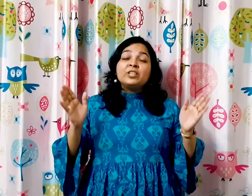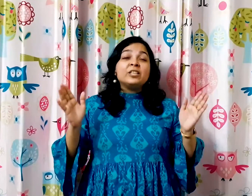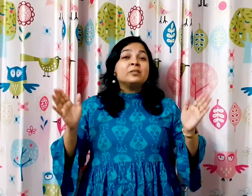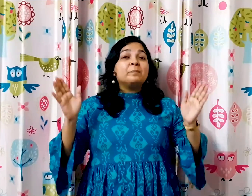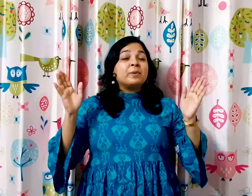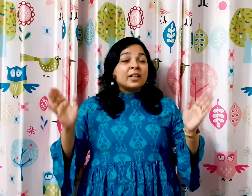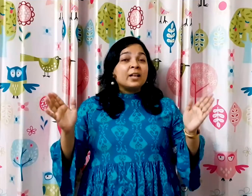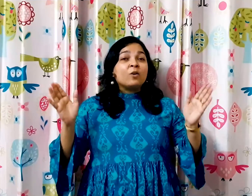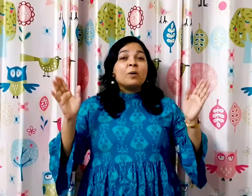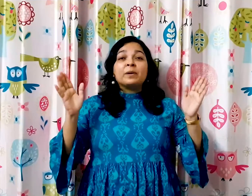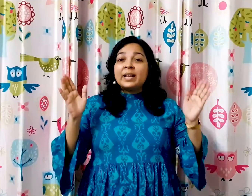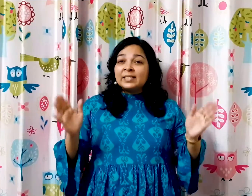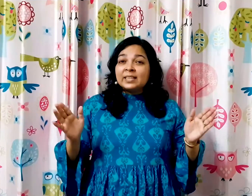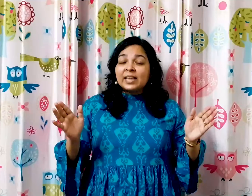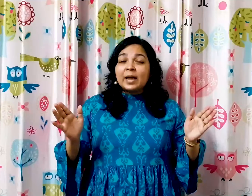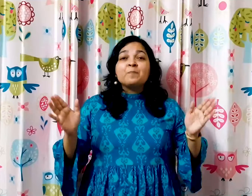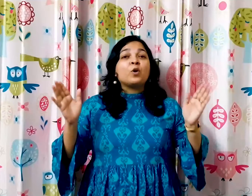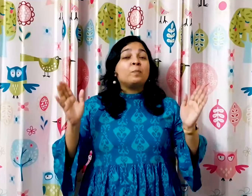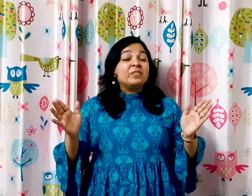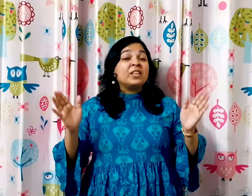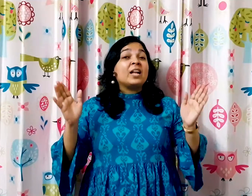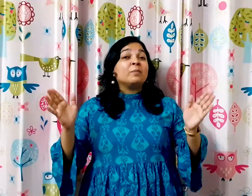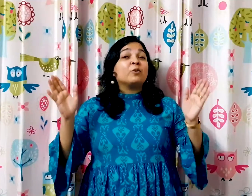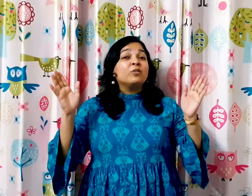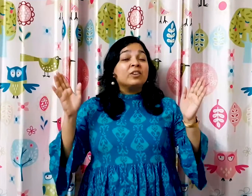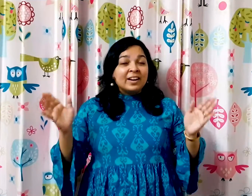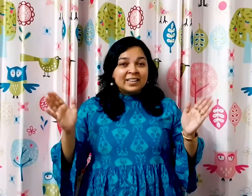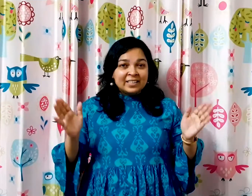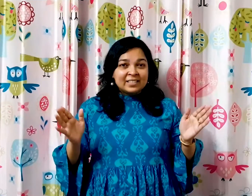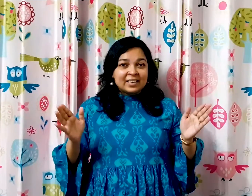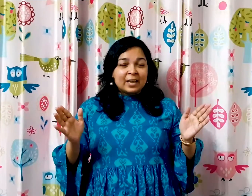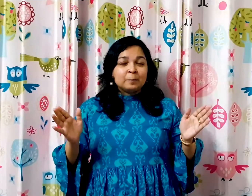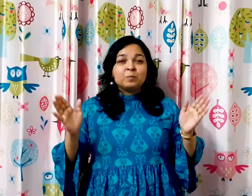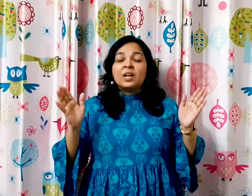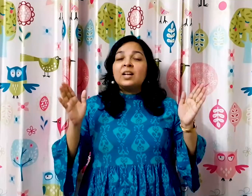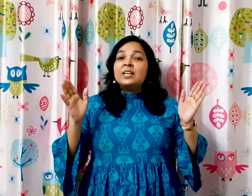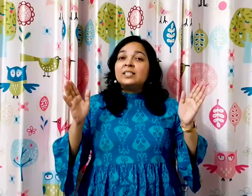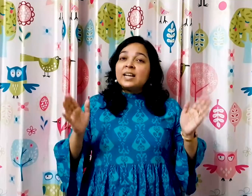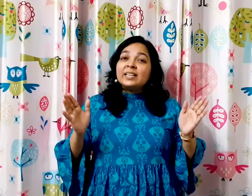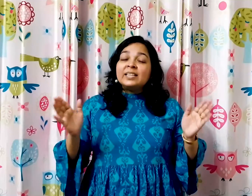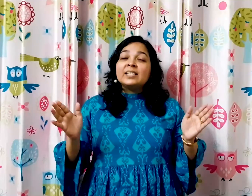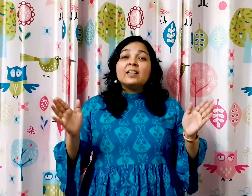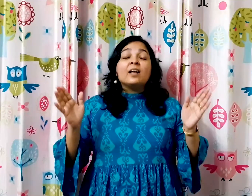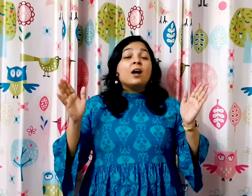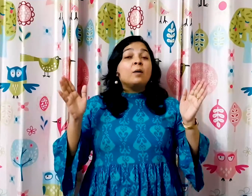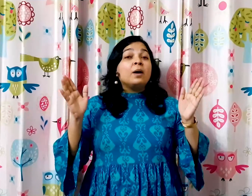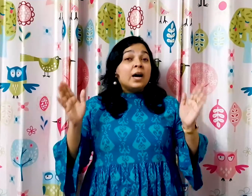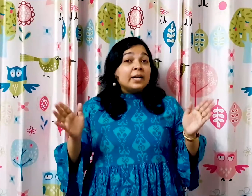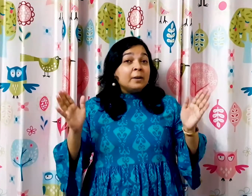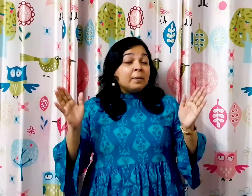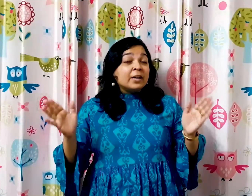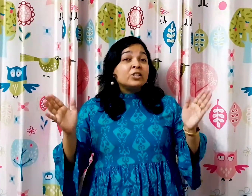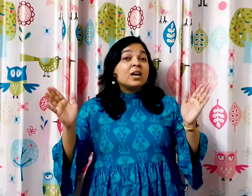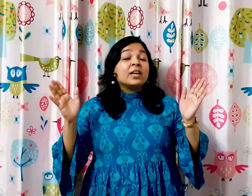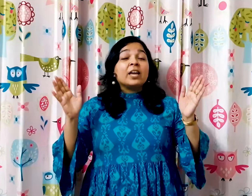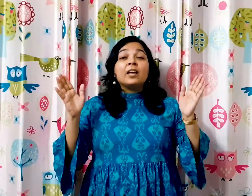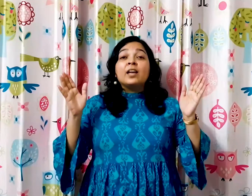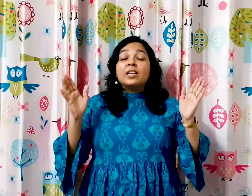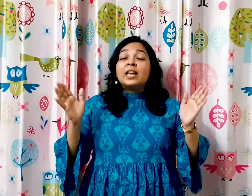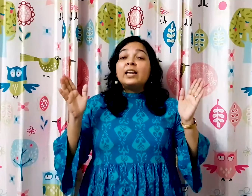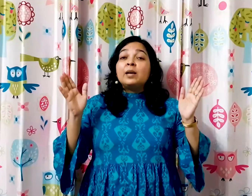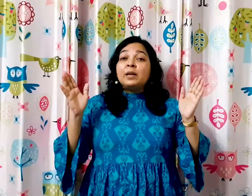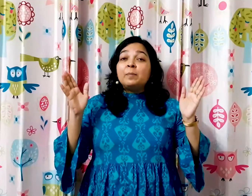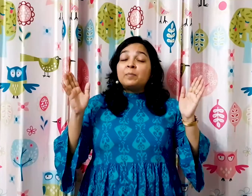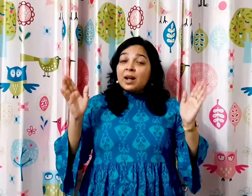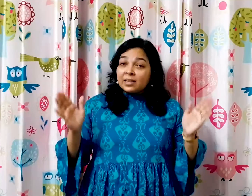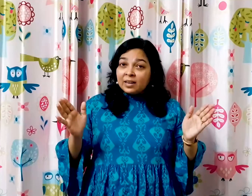मेरे पीछे इस प्रार्थना को आप कह सकते हैं और पवित्र आत्मा को ग्रहण कर सकते हैं। साथ ही साथ हम अन्य भाषा